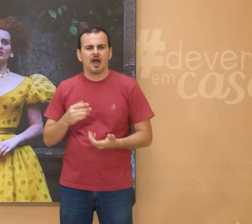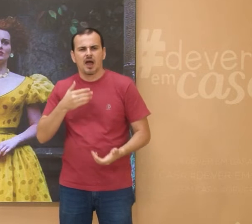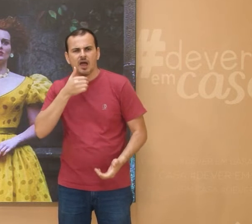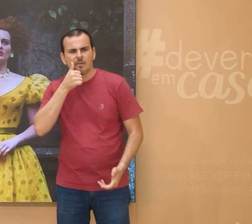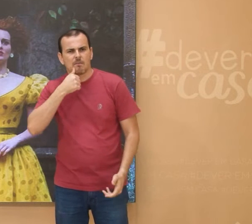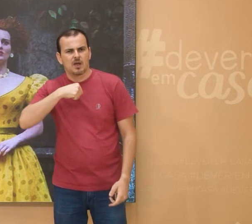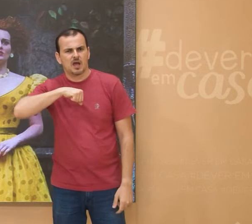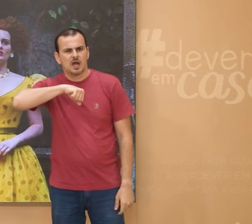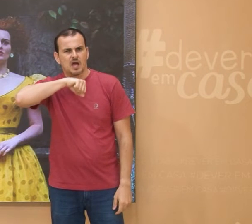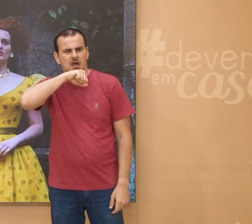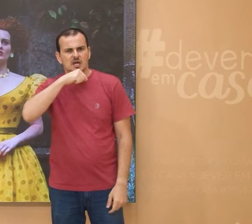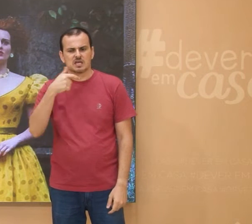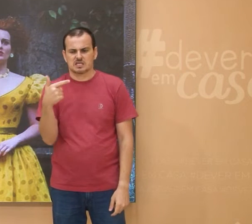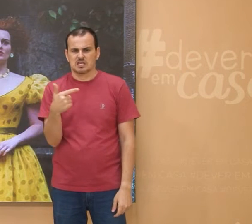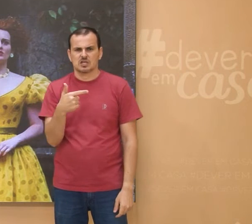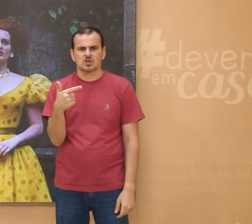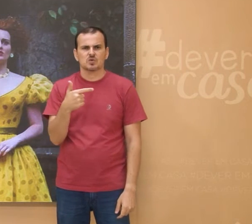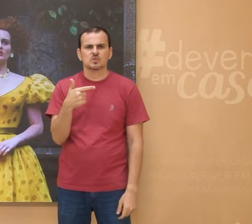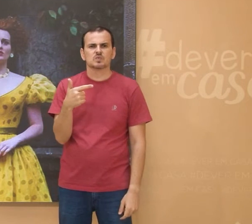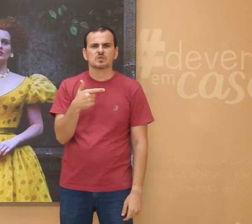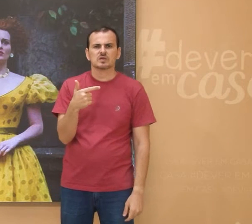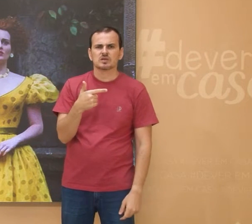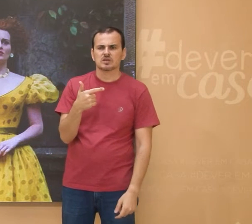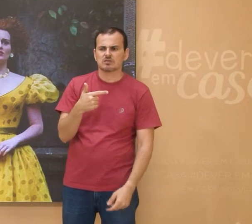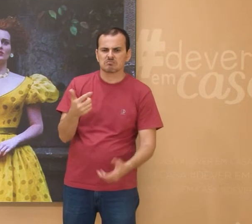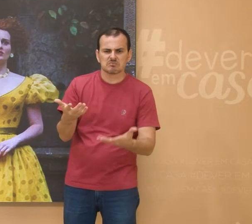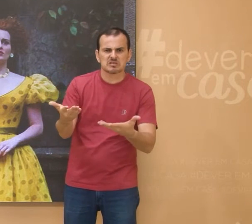E a madrasta atendeu dizendo: